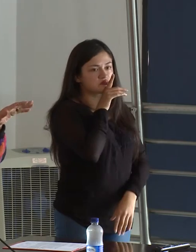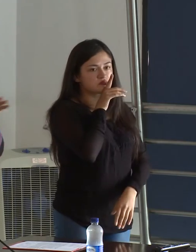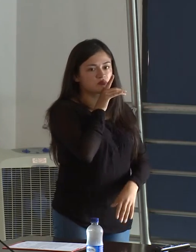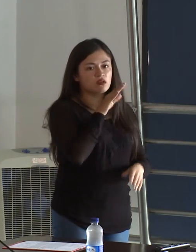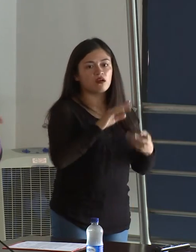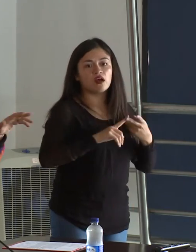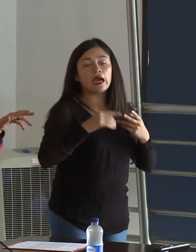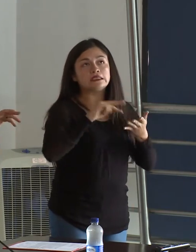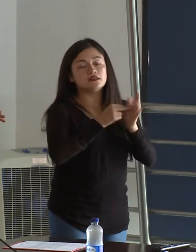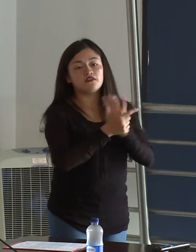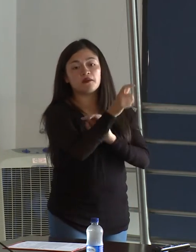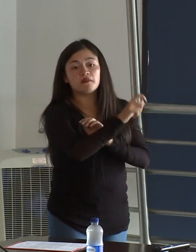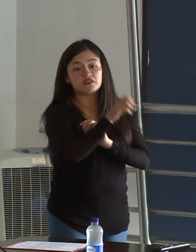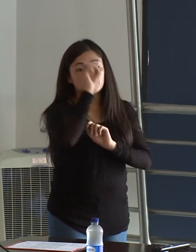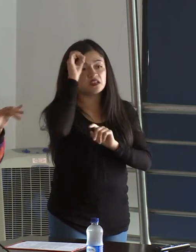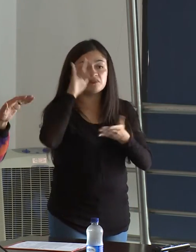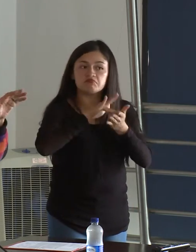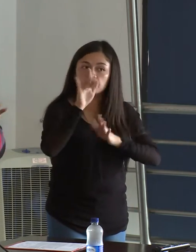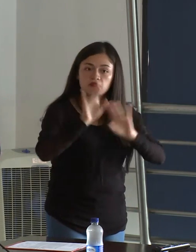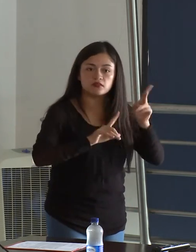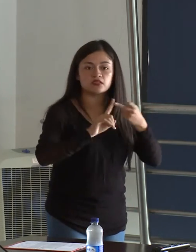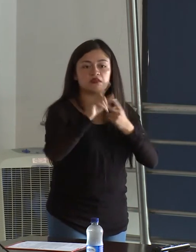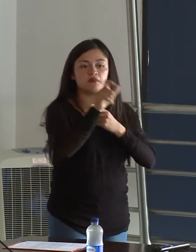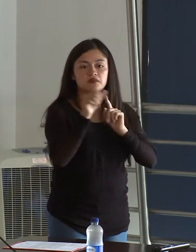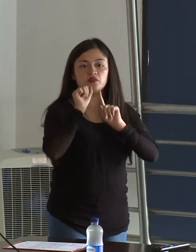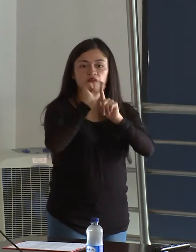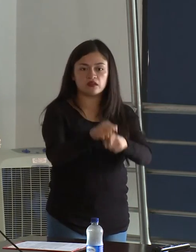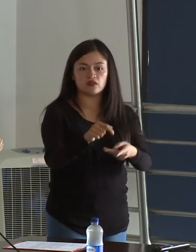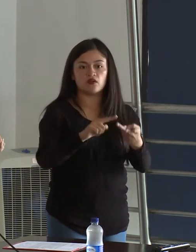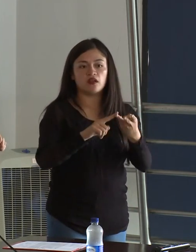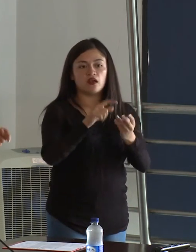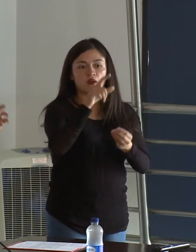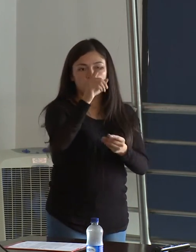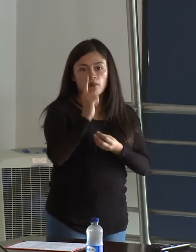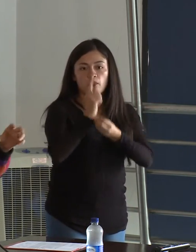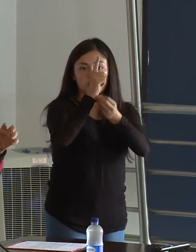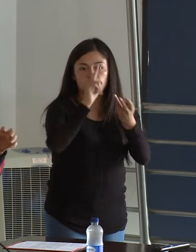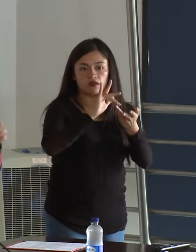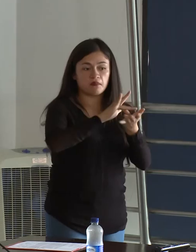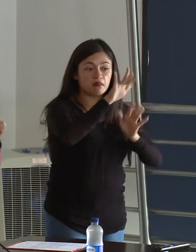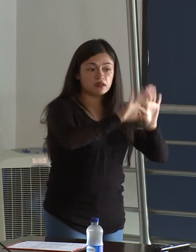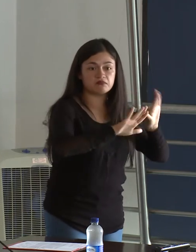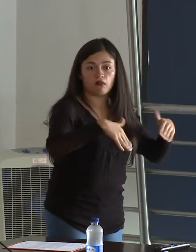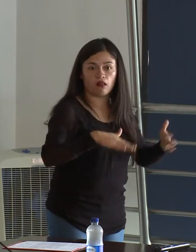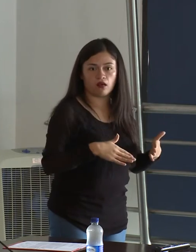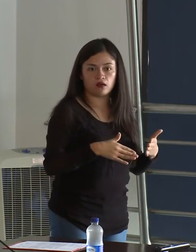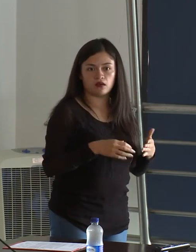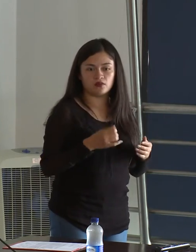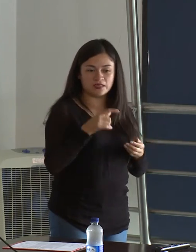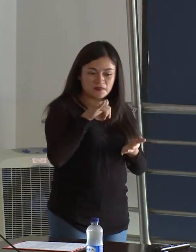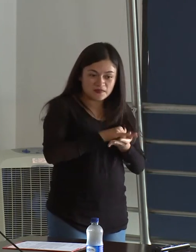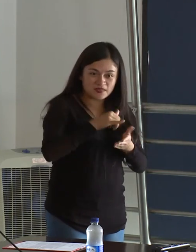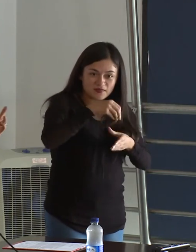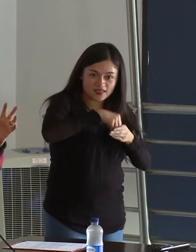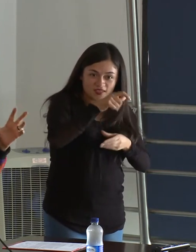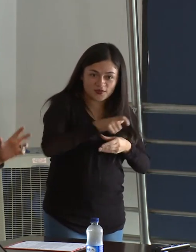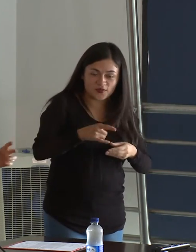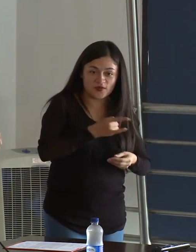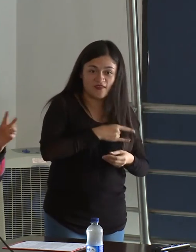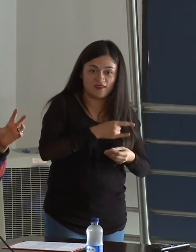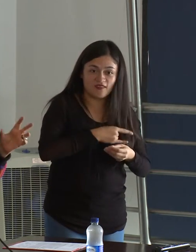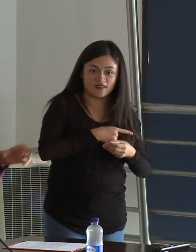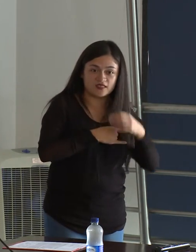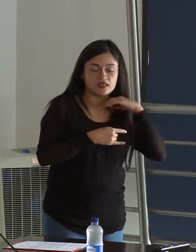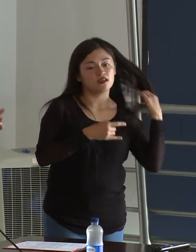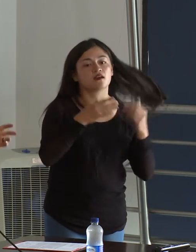hay una apatía, la comunidad no participa, que tal. Y la misma academia sufre de la falta de espacio,